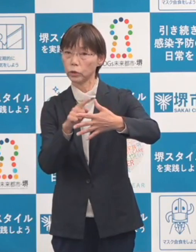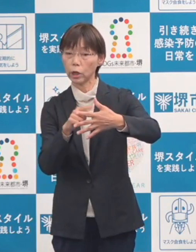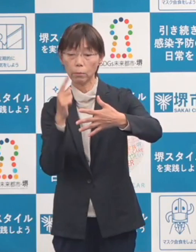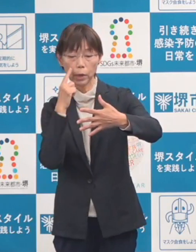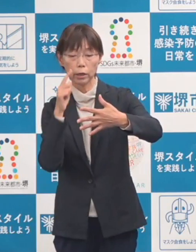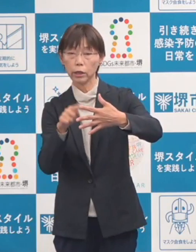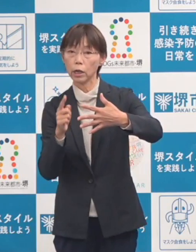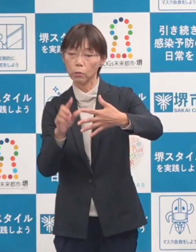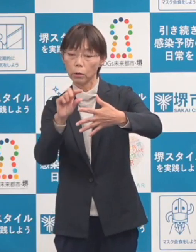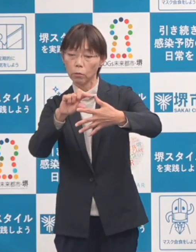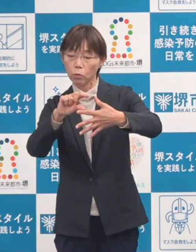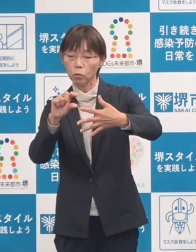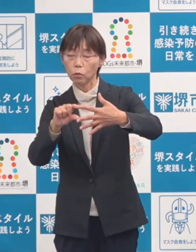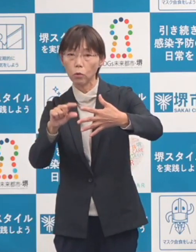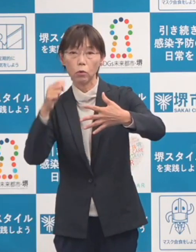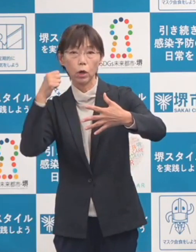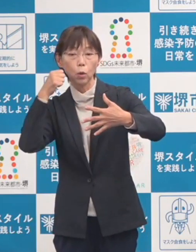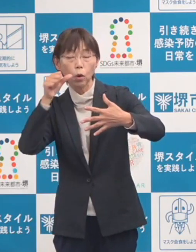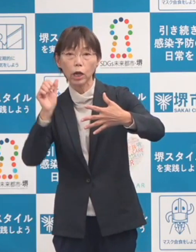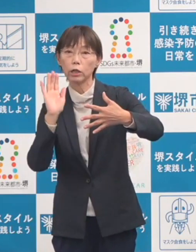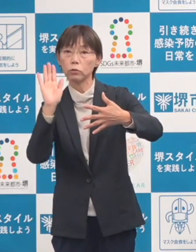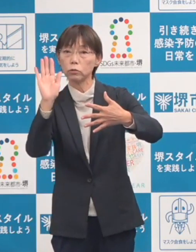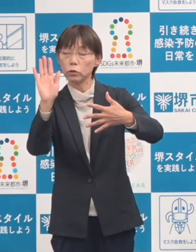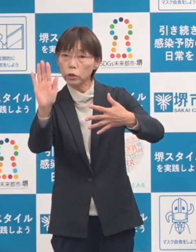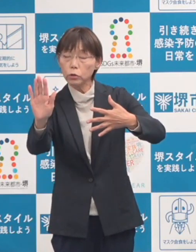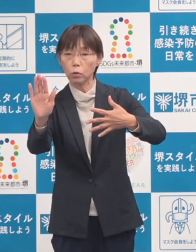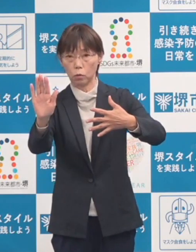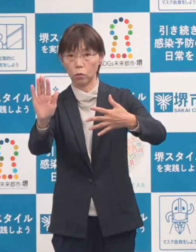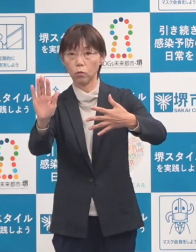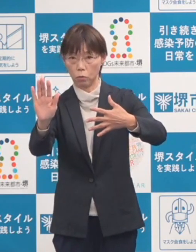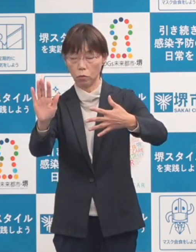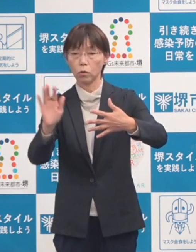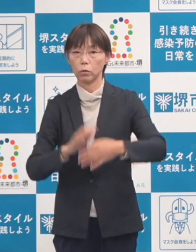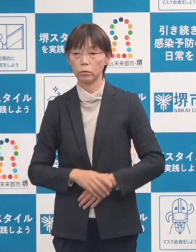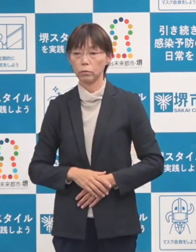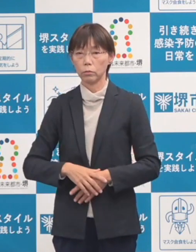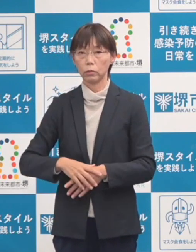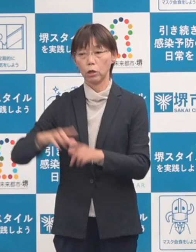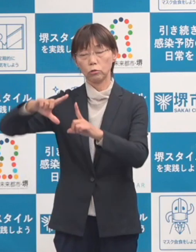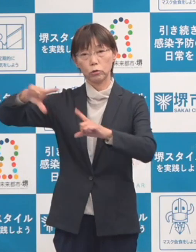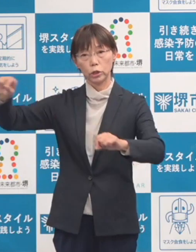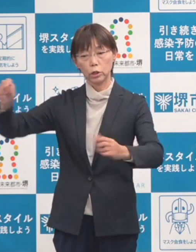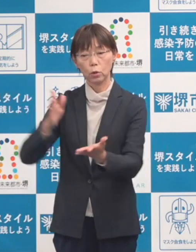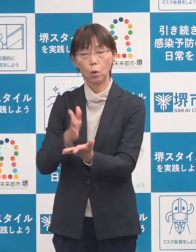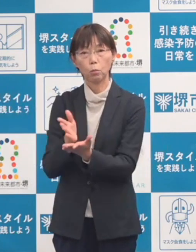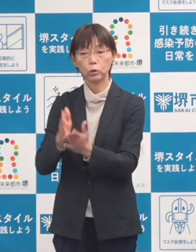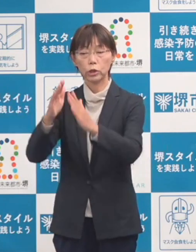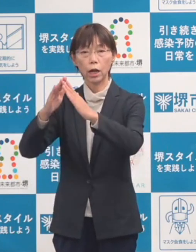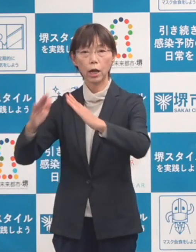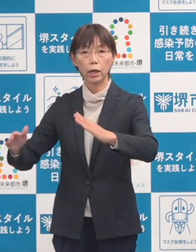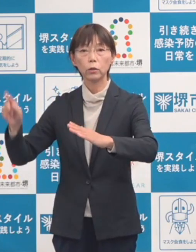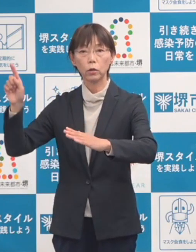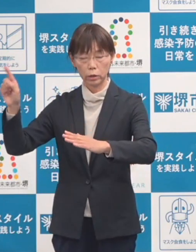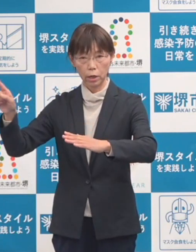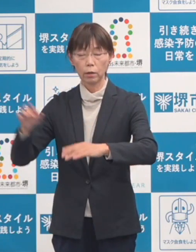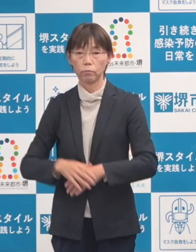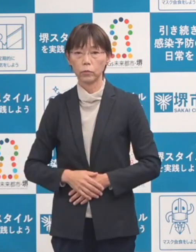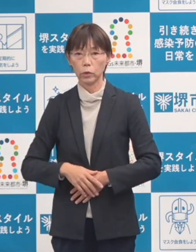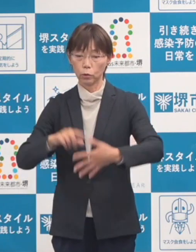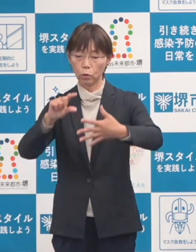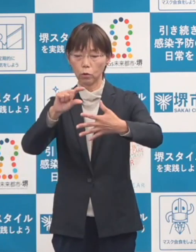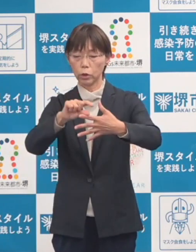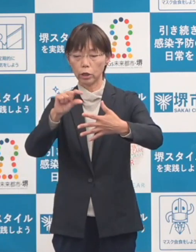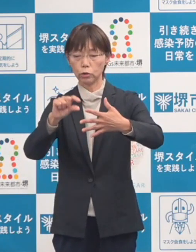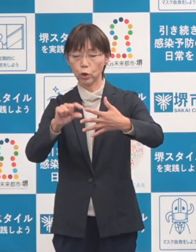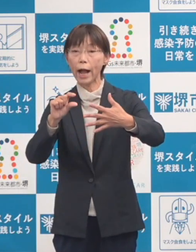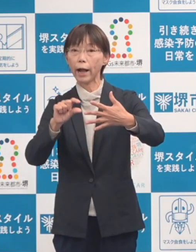上と定められておりましたが、国の分科会、予防接種ワクチン分科会において接種間隔の短